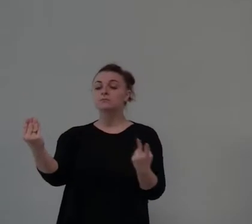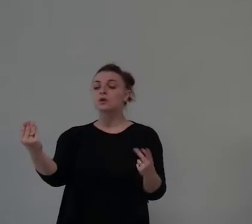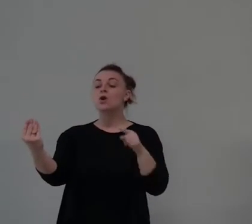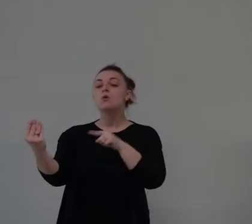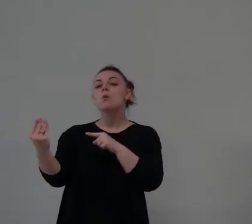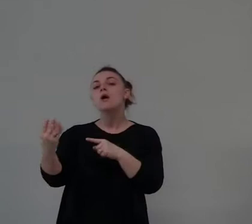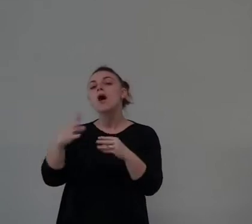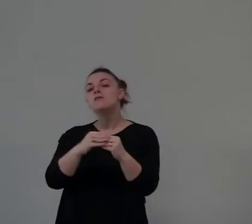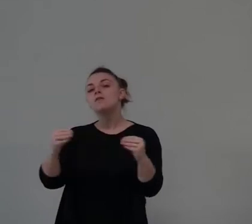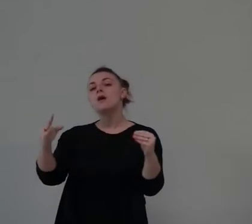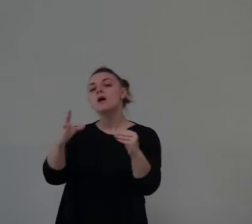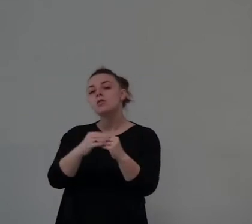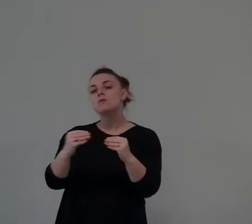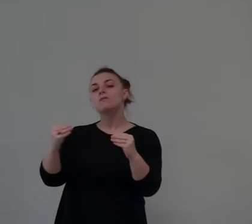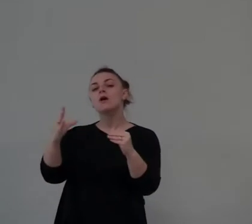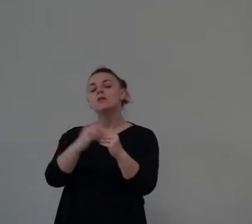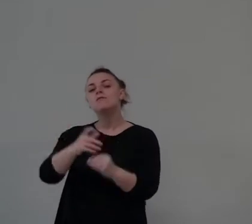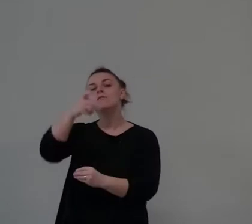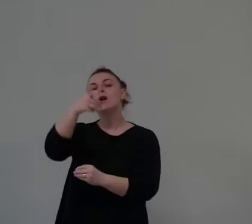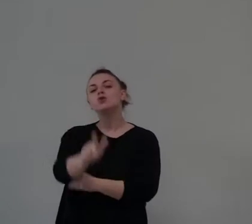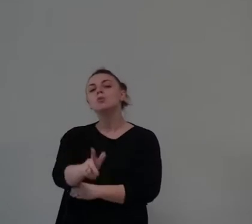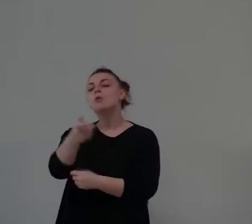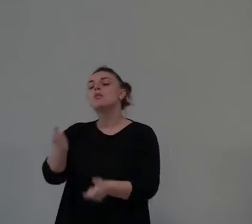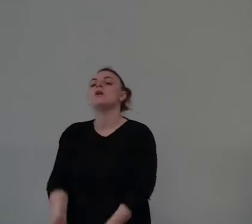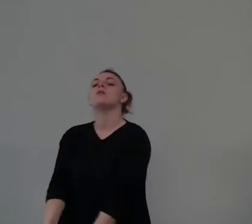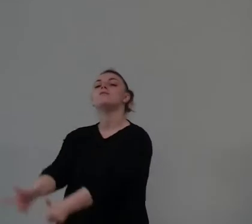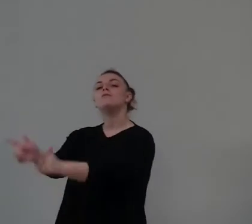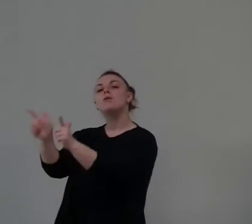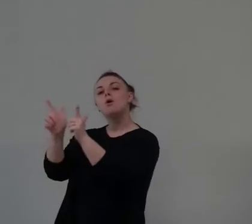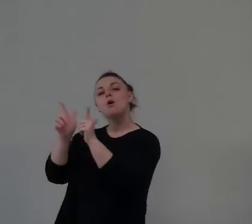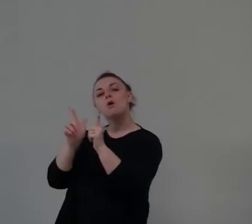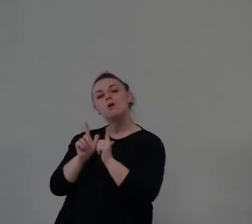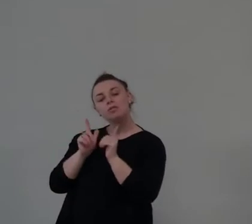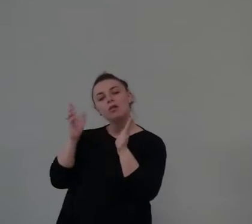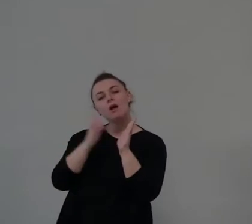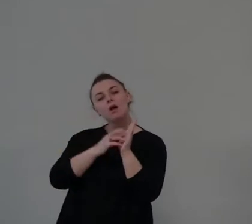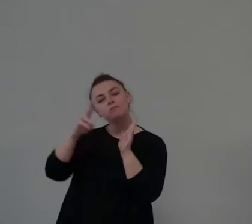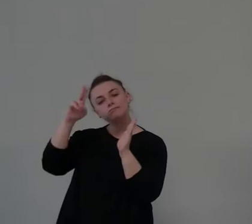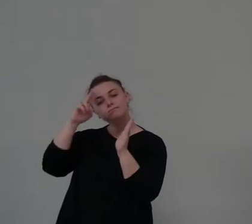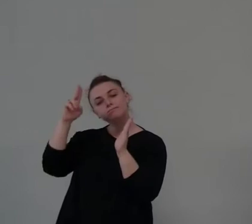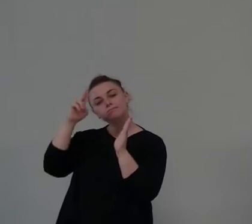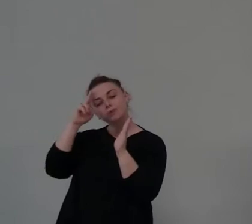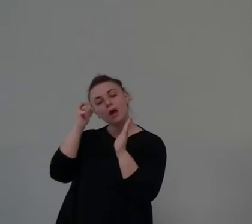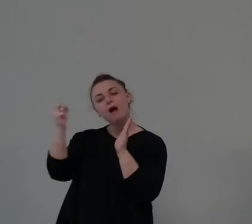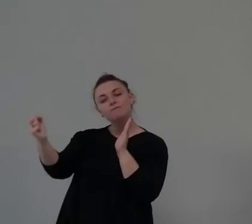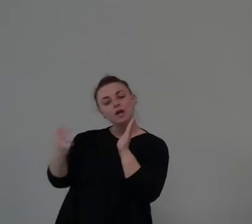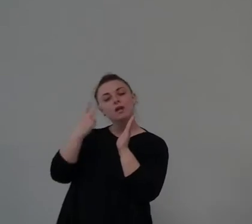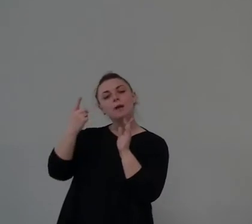lo ha fatto per lasciarci un segno, un avvertimento, ma soprattutto una soluzione.